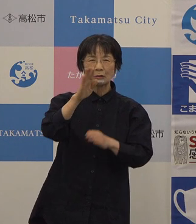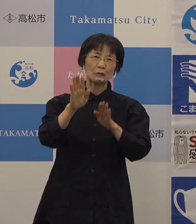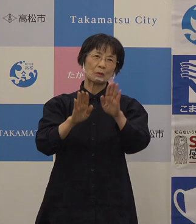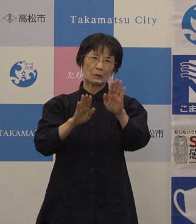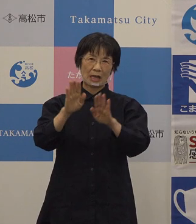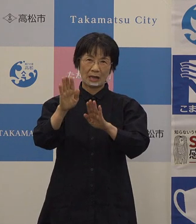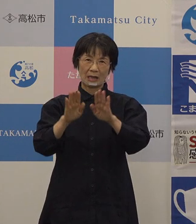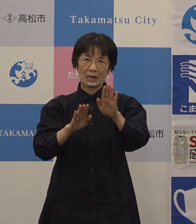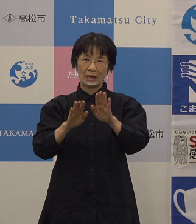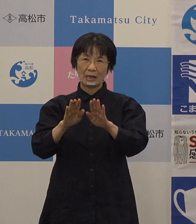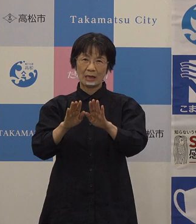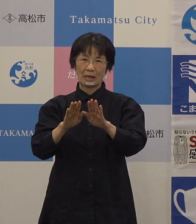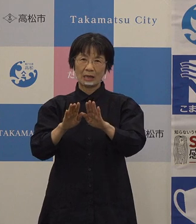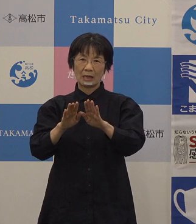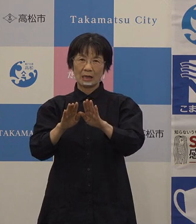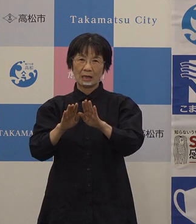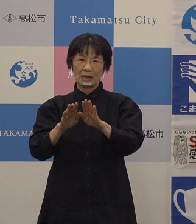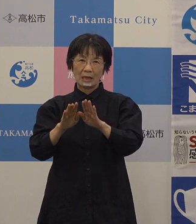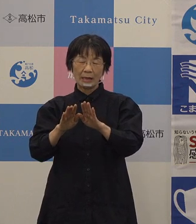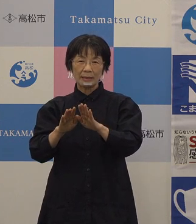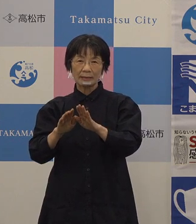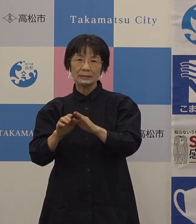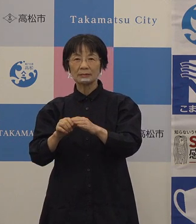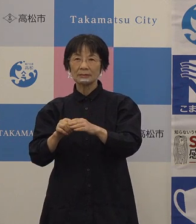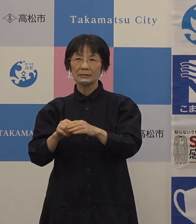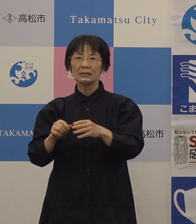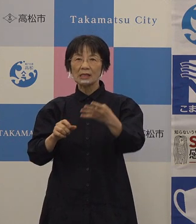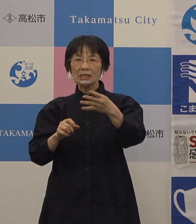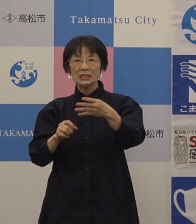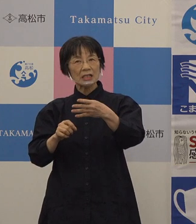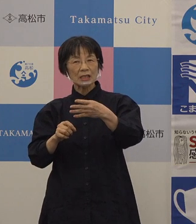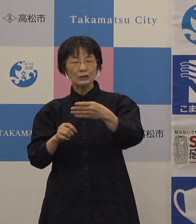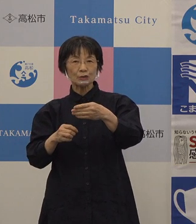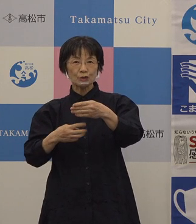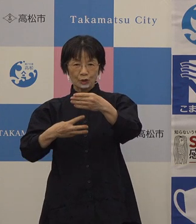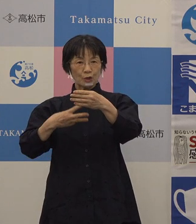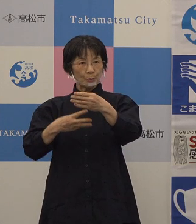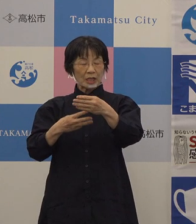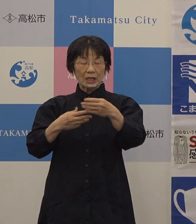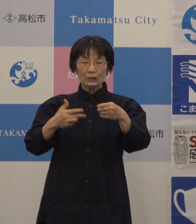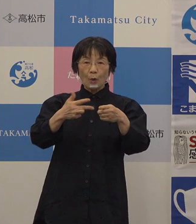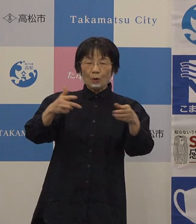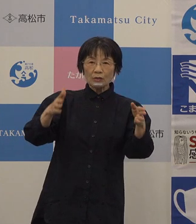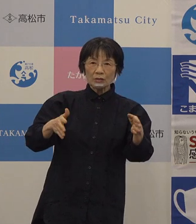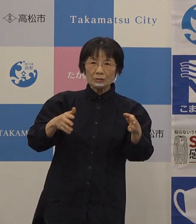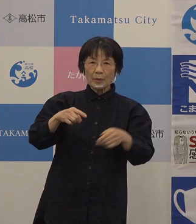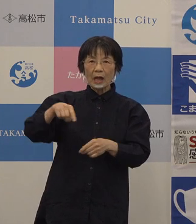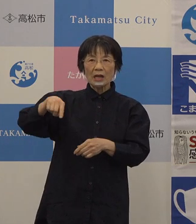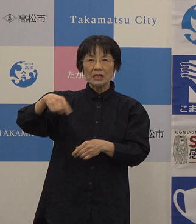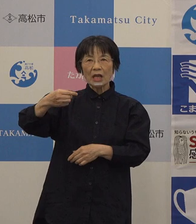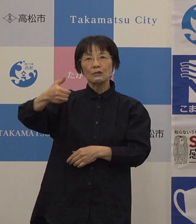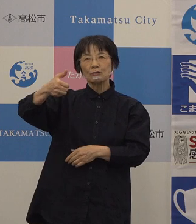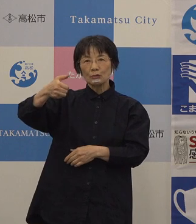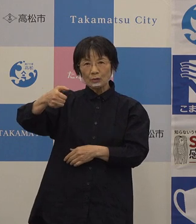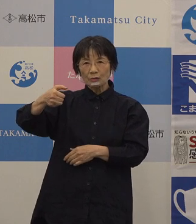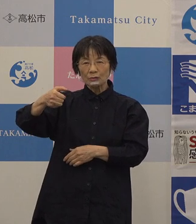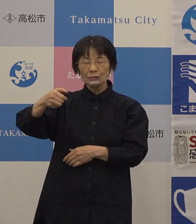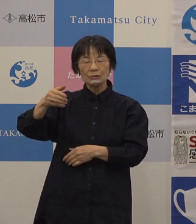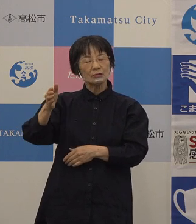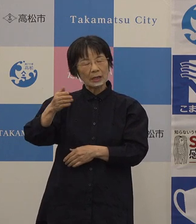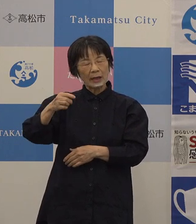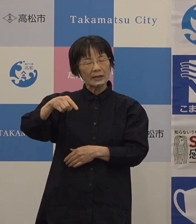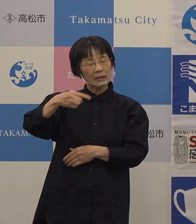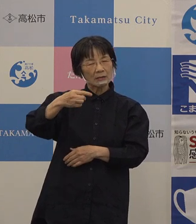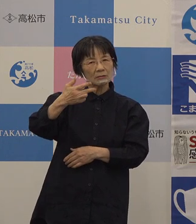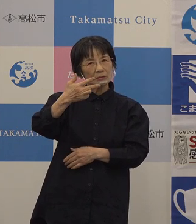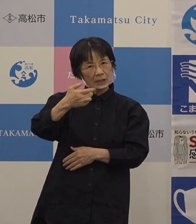が3日の週には、まあ、日曜日等を除いて150人から170人で、まあ、前週